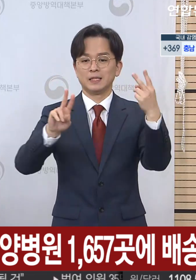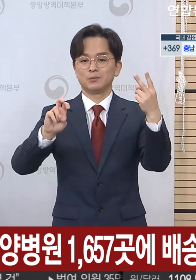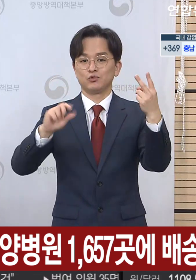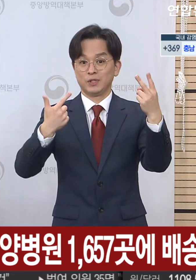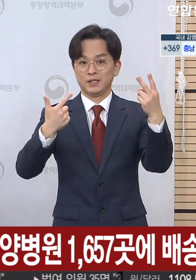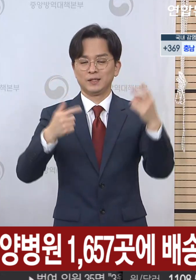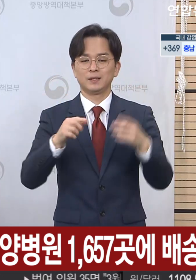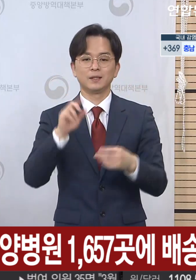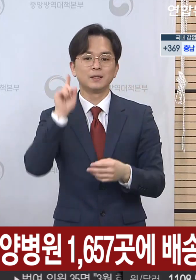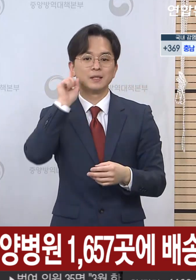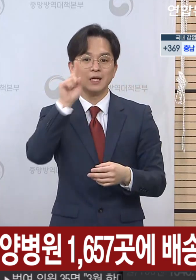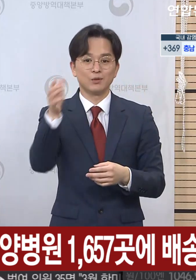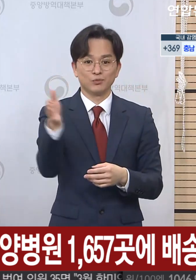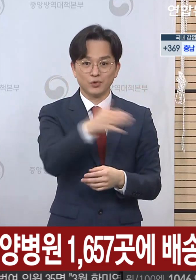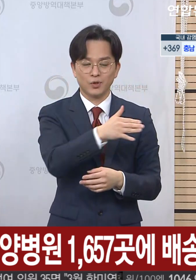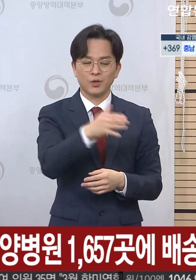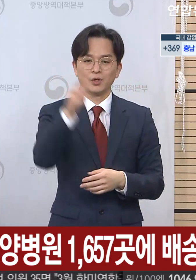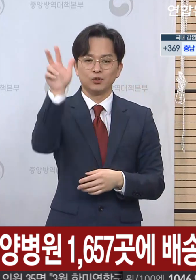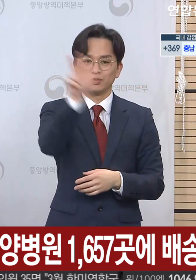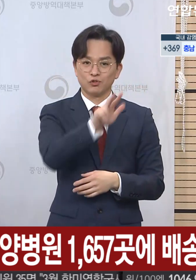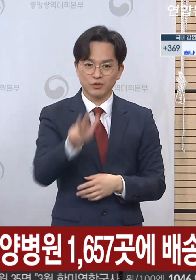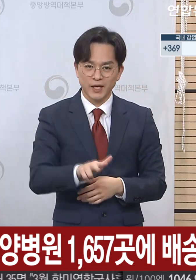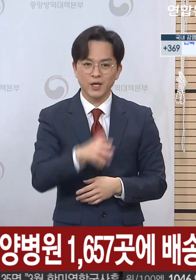전국 213개의 요양시설